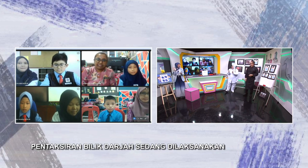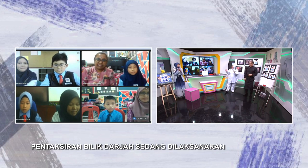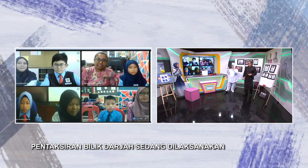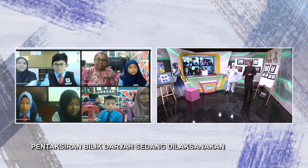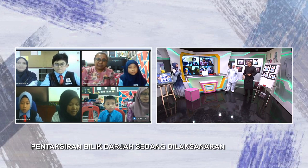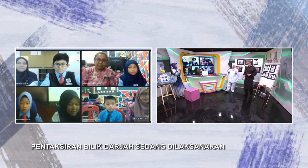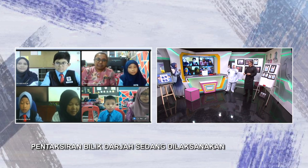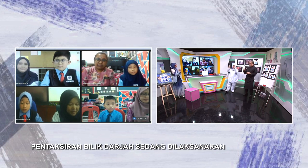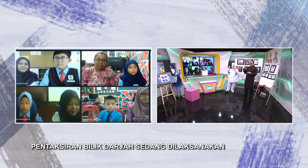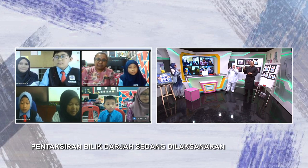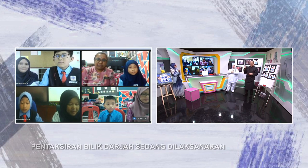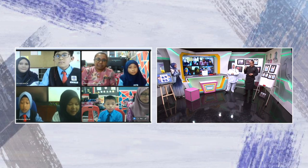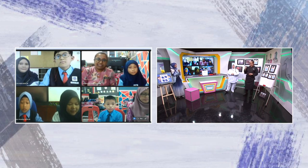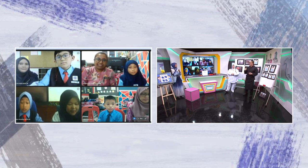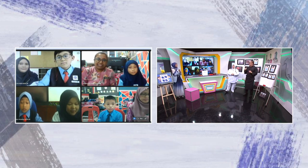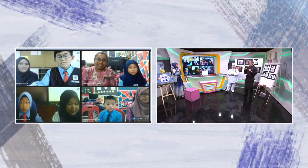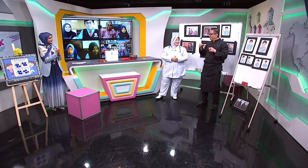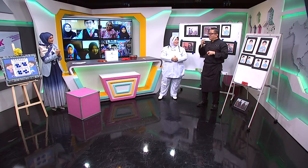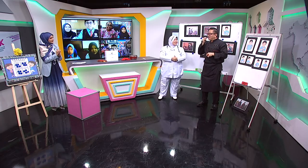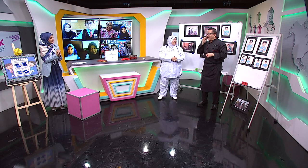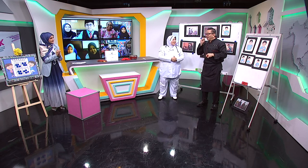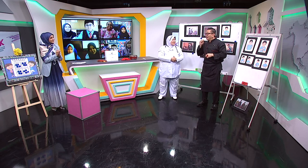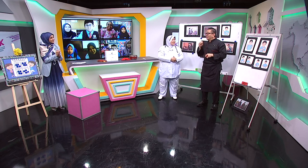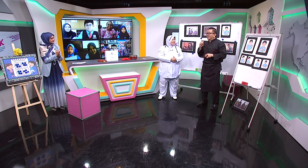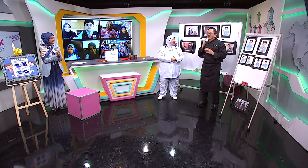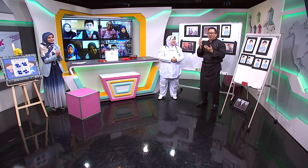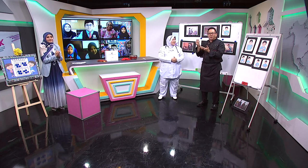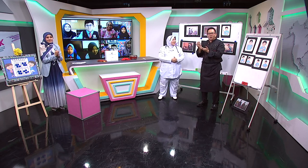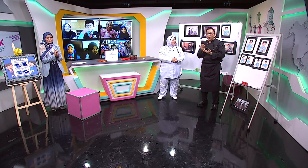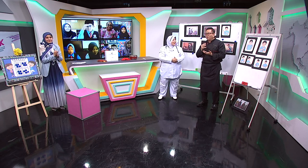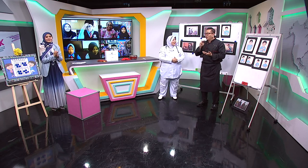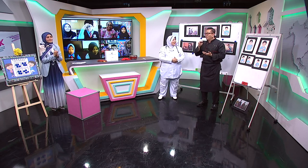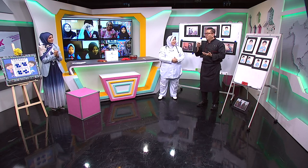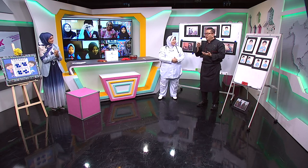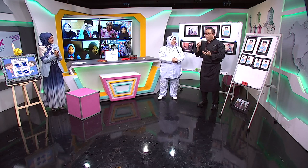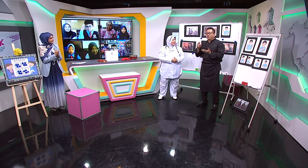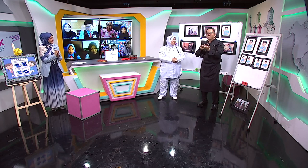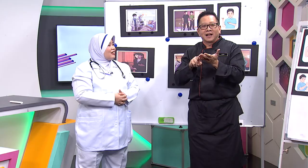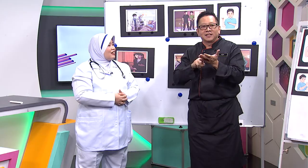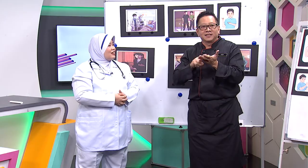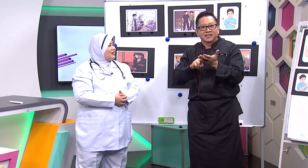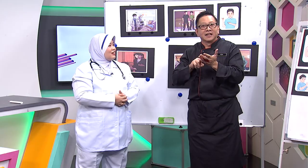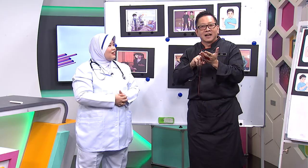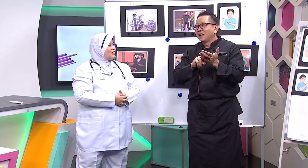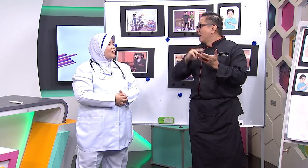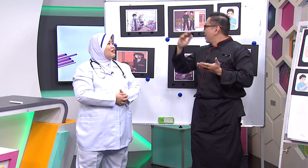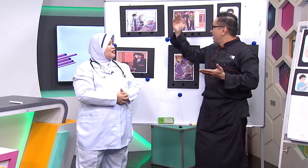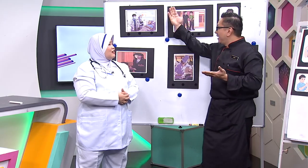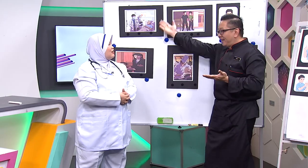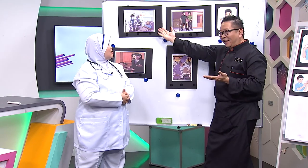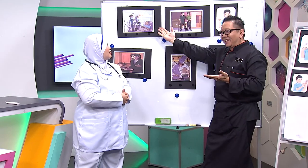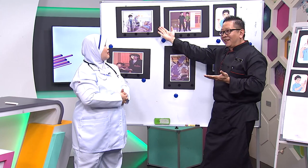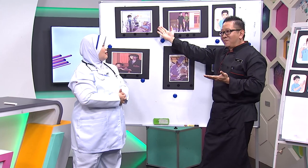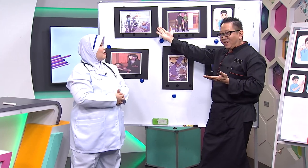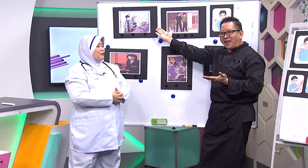Wah, hebatnya semua. Hebat. Boleh tak, Mira? Saya nak mohon murid-murid untuk baca